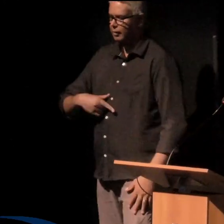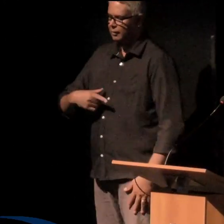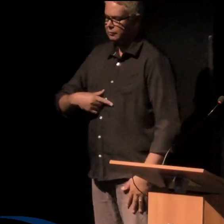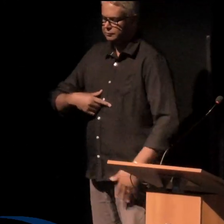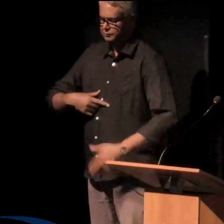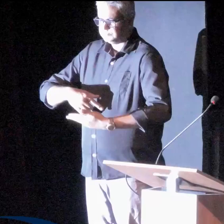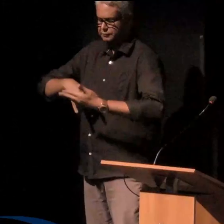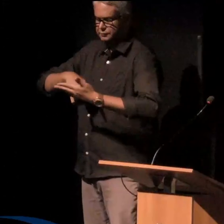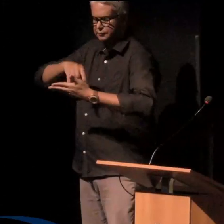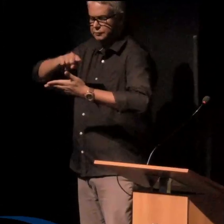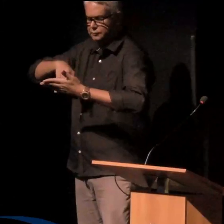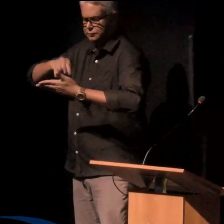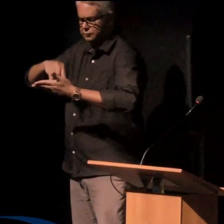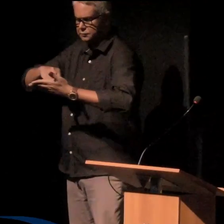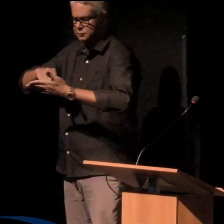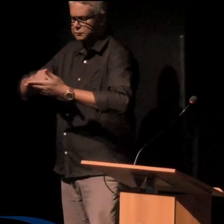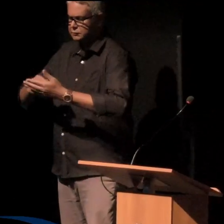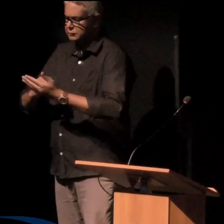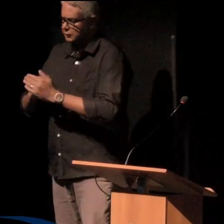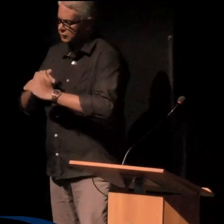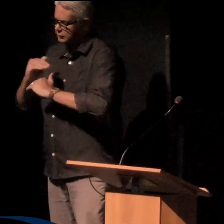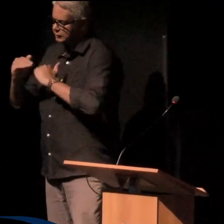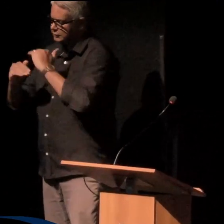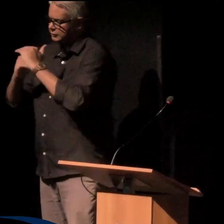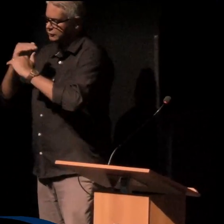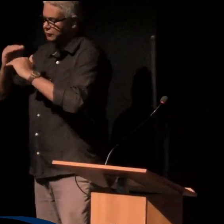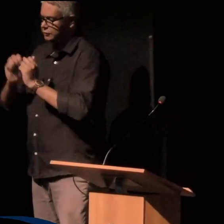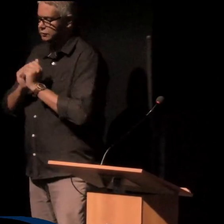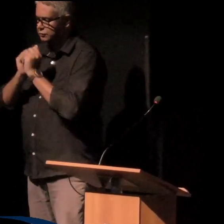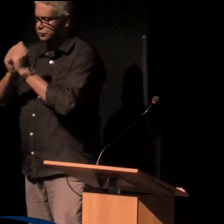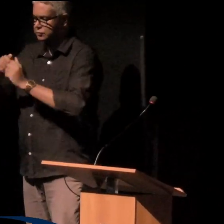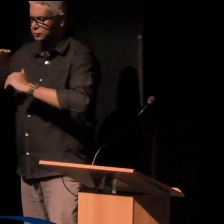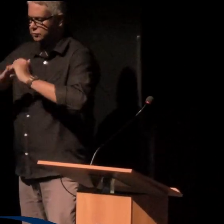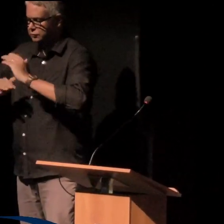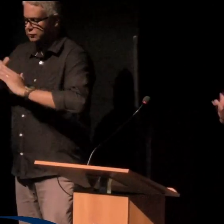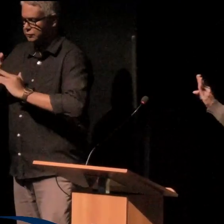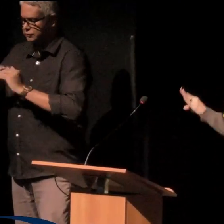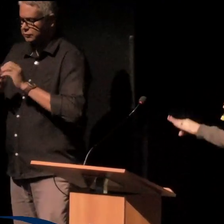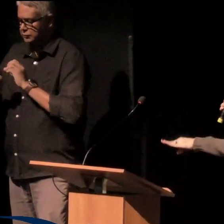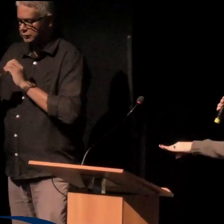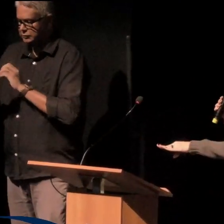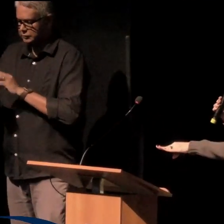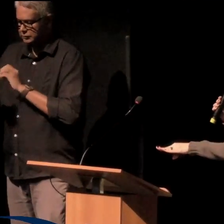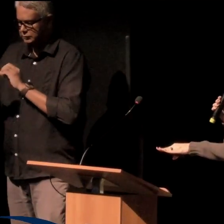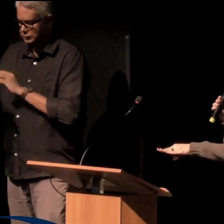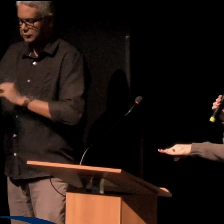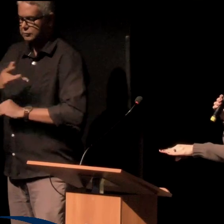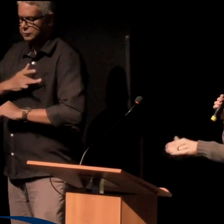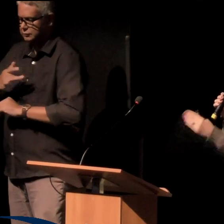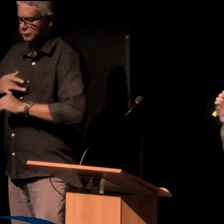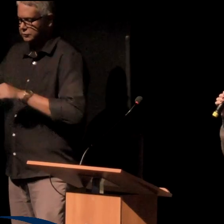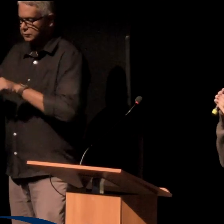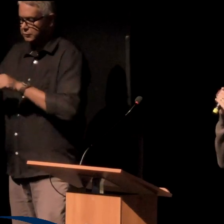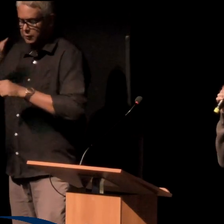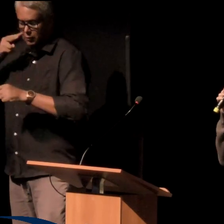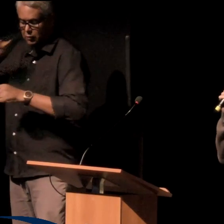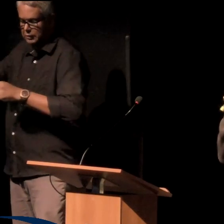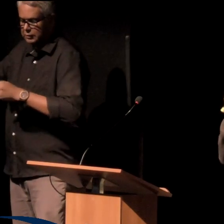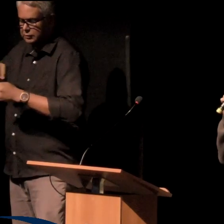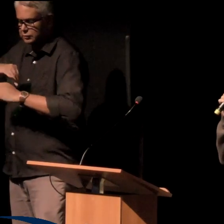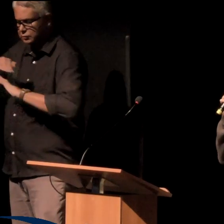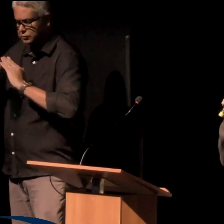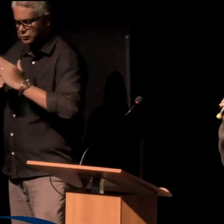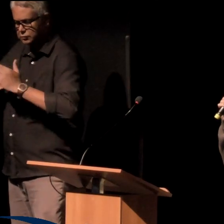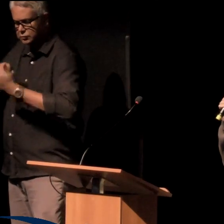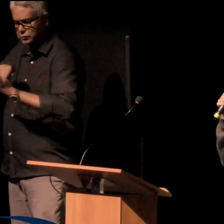da Saúde da assistência é olhando o currículo da Educação Básica e olhando o conteúdo de alimentação e fazendo